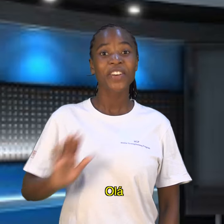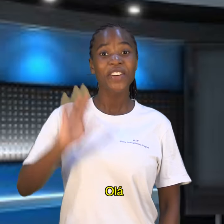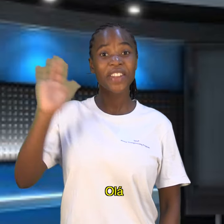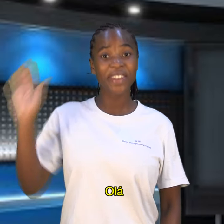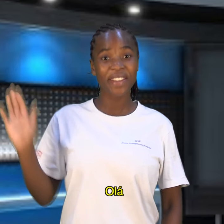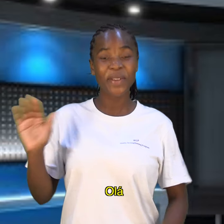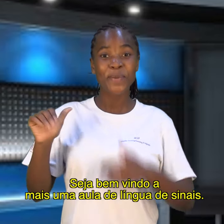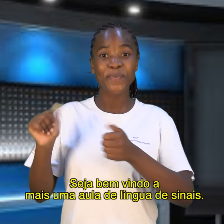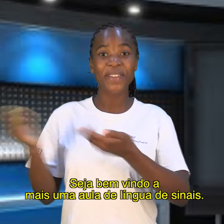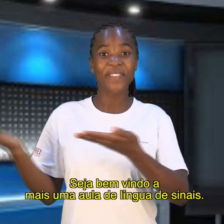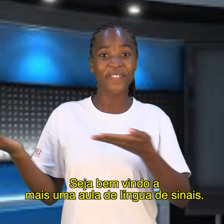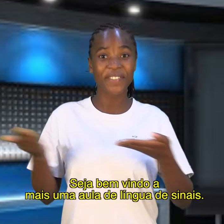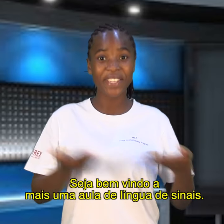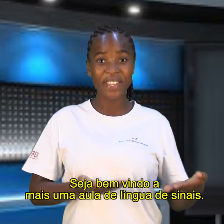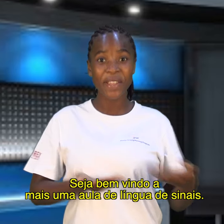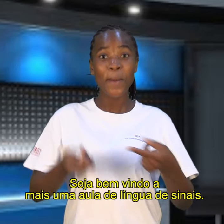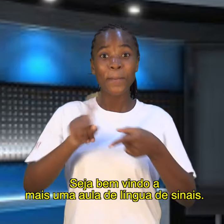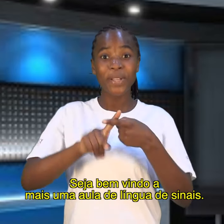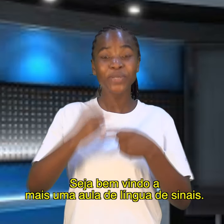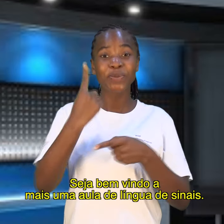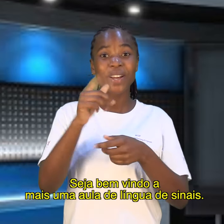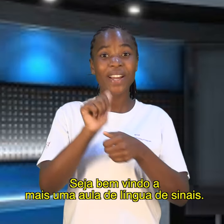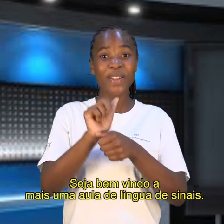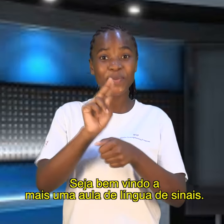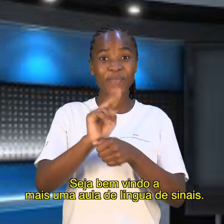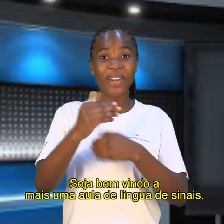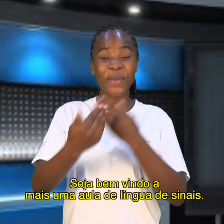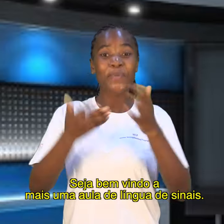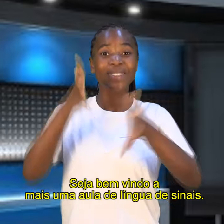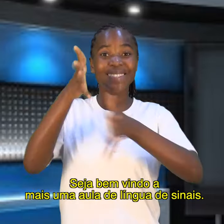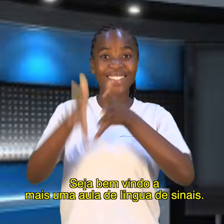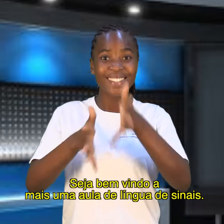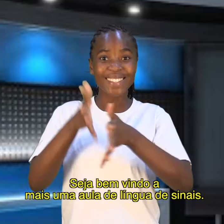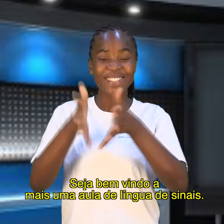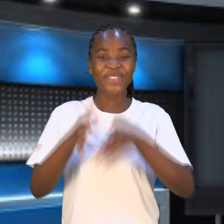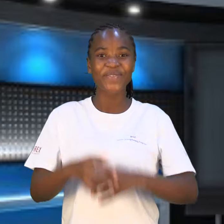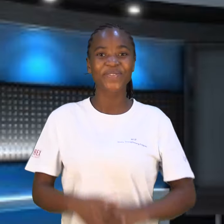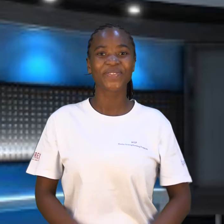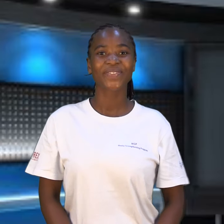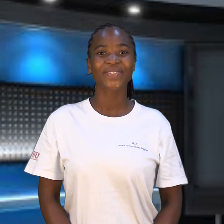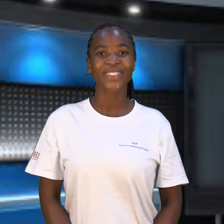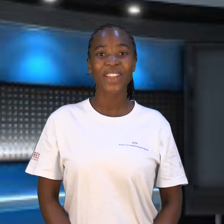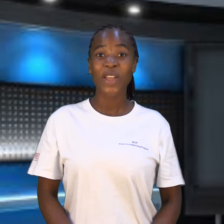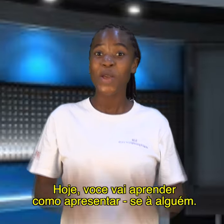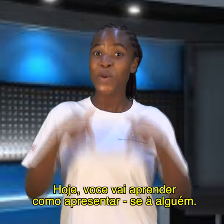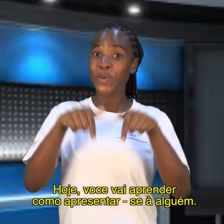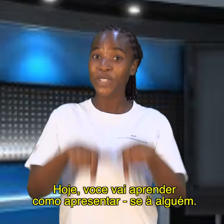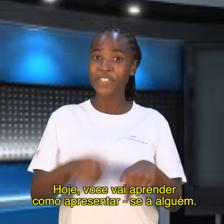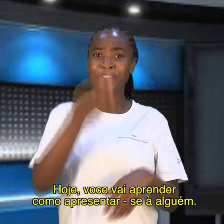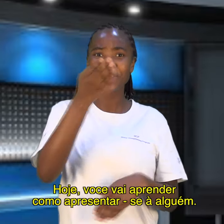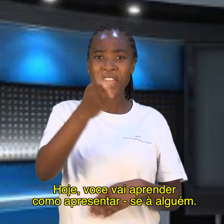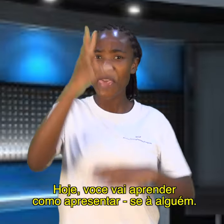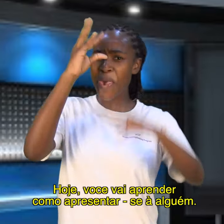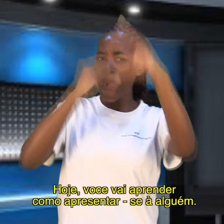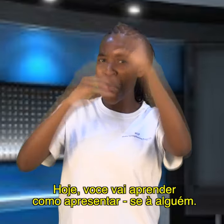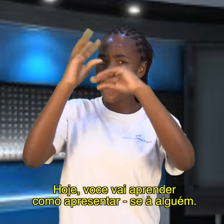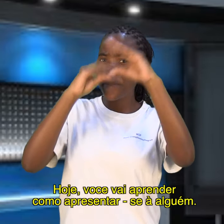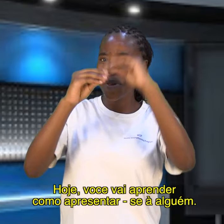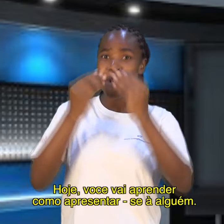Olá! Seja bem-vindo a mais uma aula de Língua de Sinais. Hoje você vai aprender